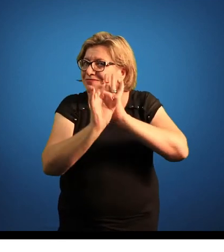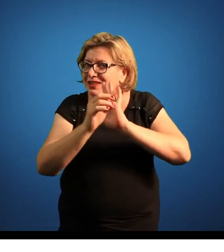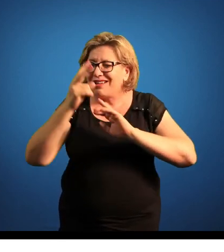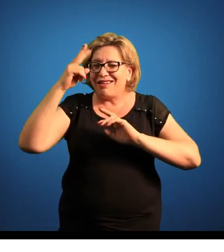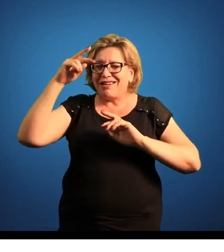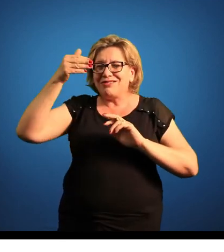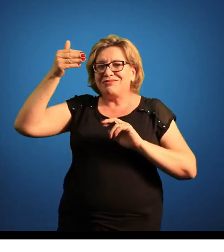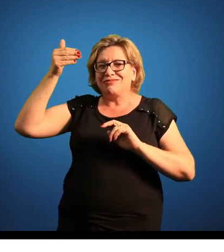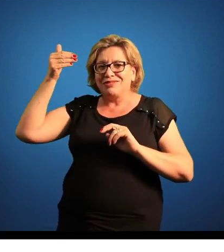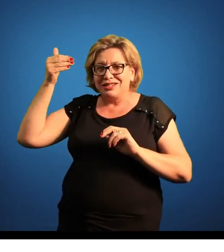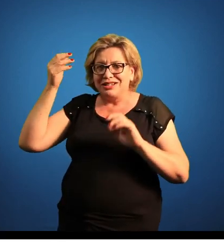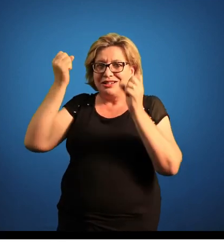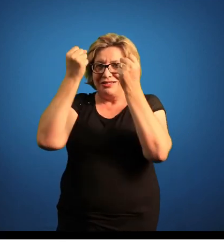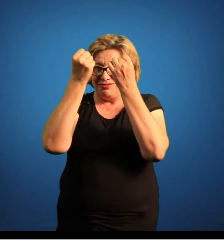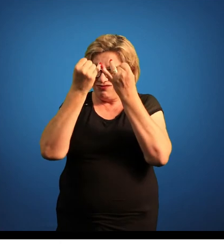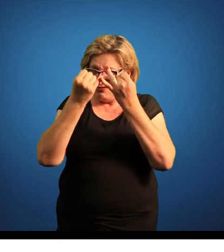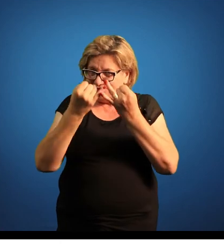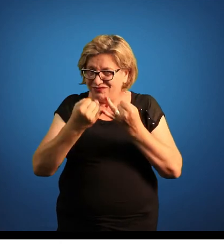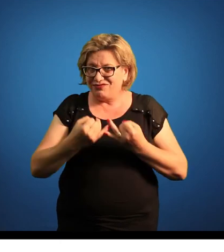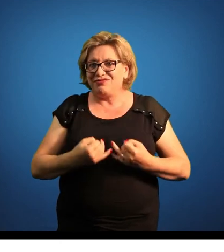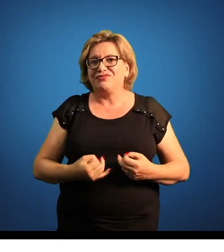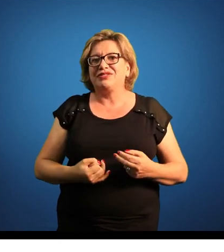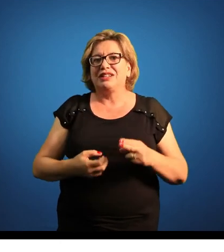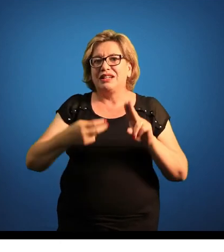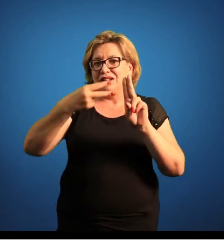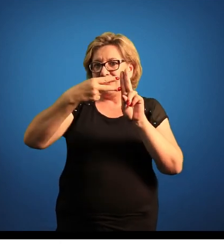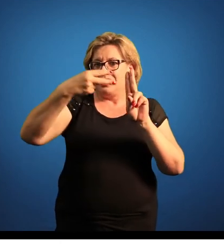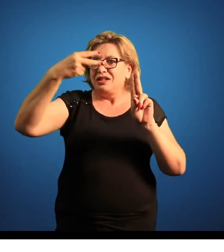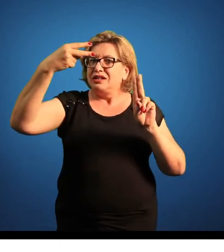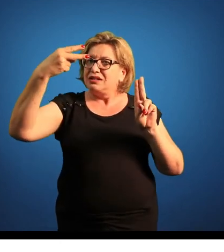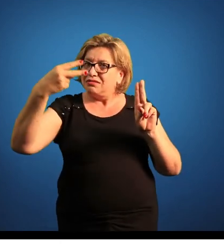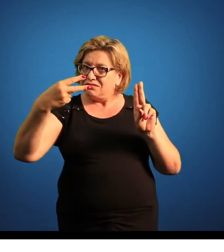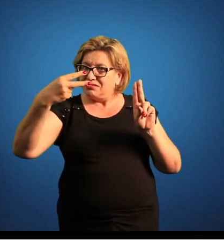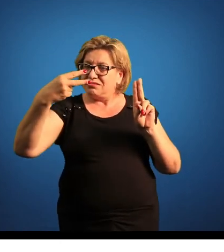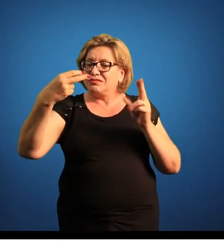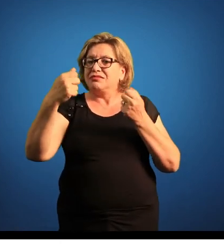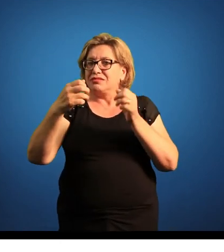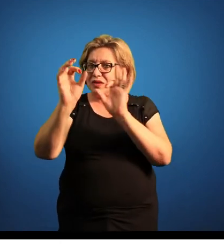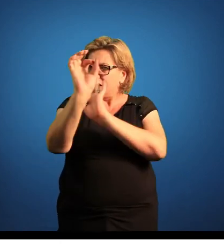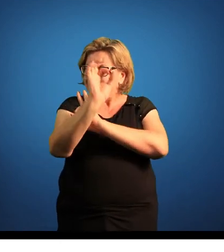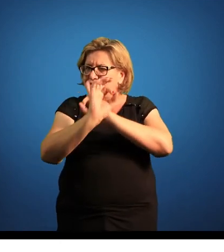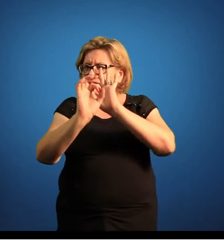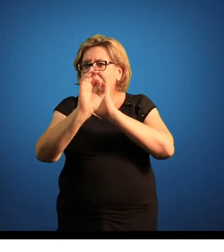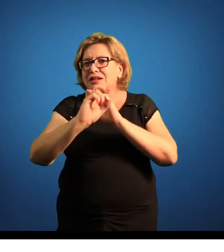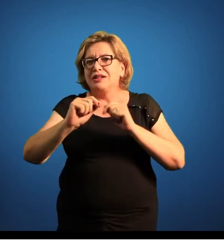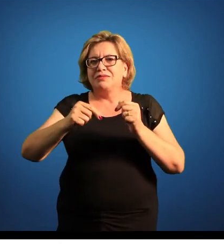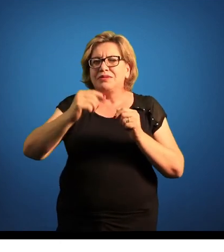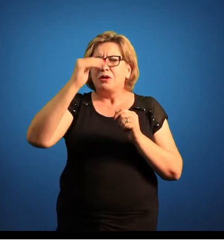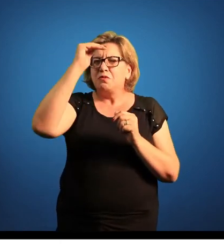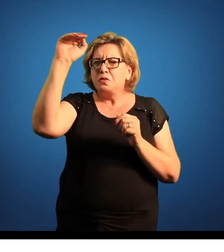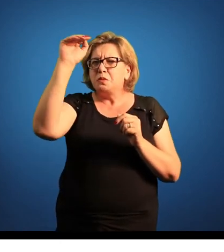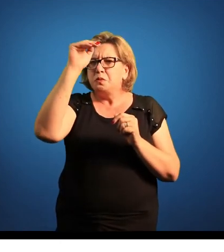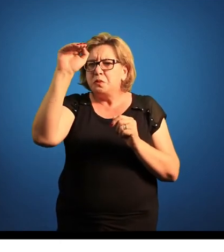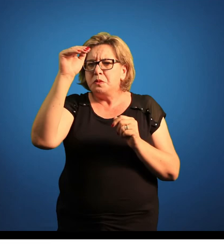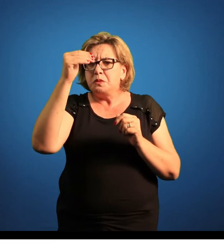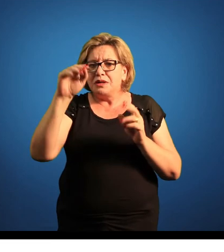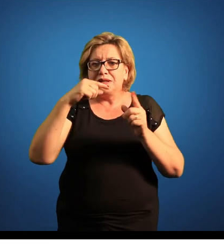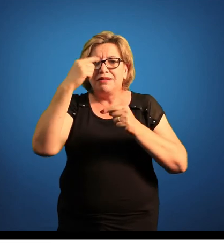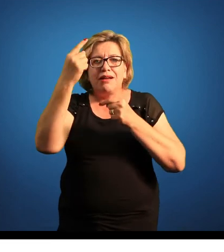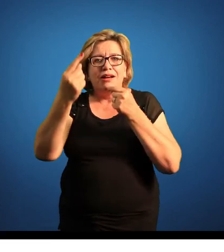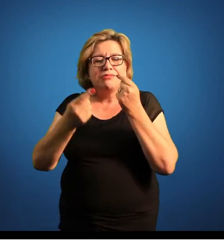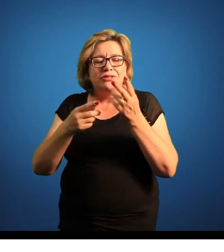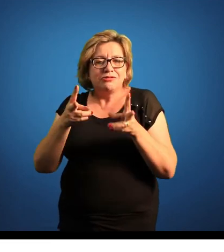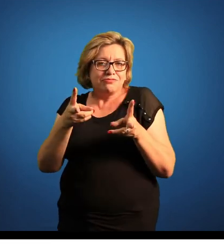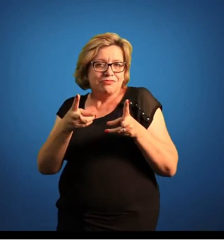lá capítulo 2, lá da unidade 2, que era o hall, que era colocar os números em ordem, né? Então, primeiro eu coloco em ordem, aí eu vou